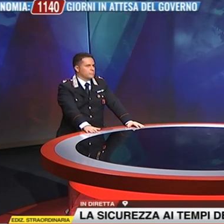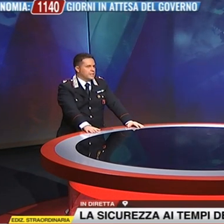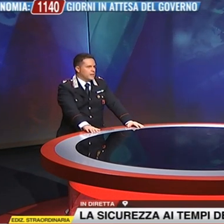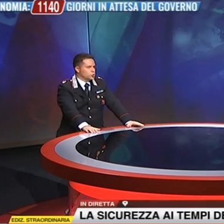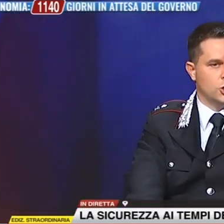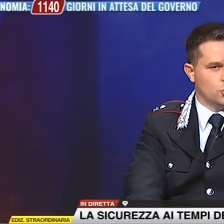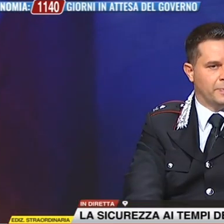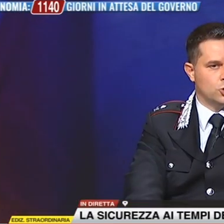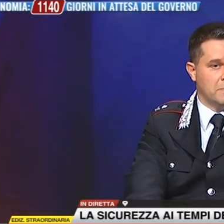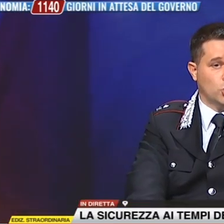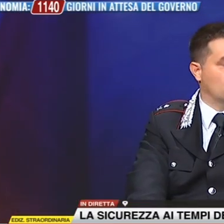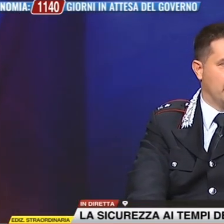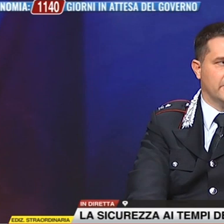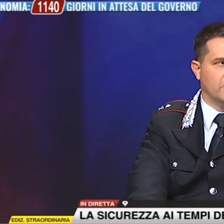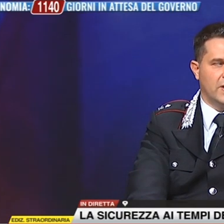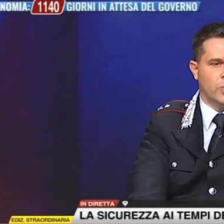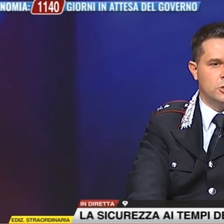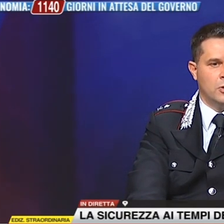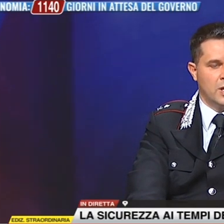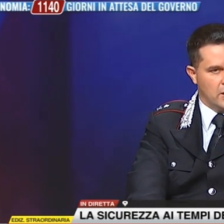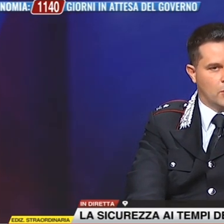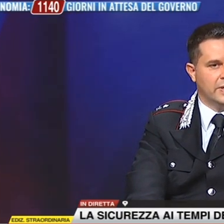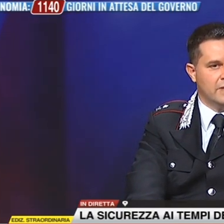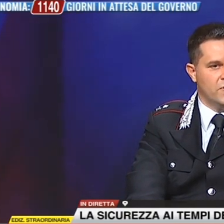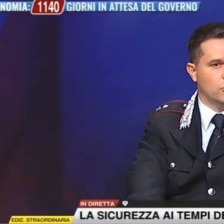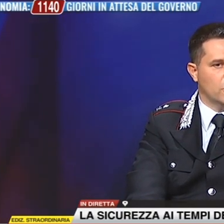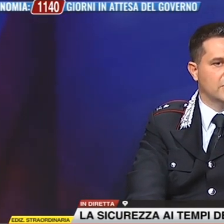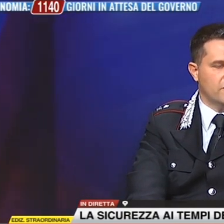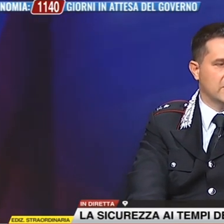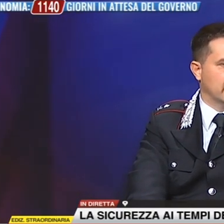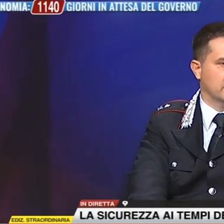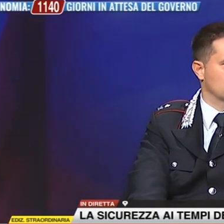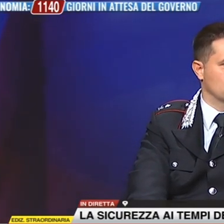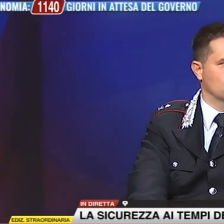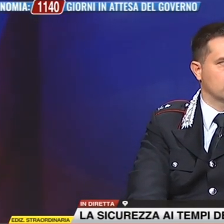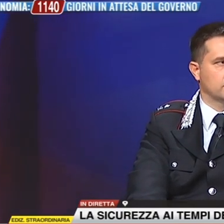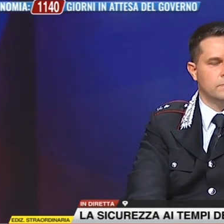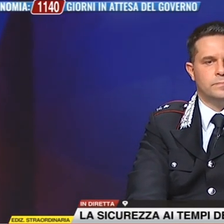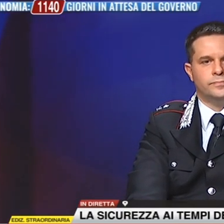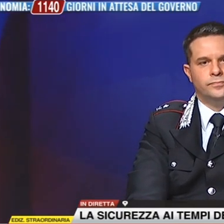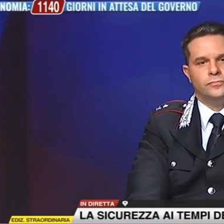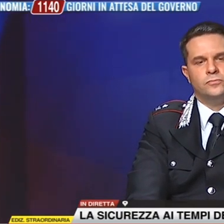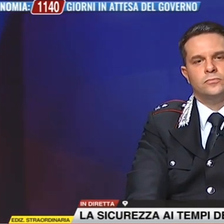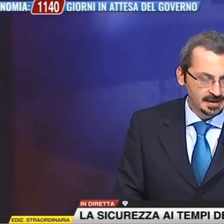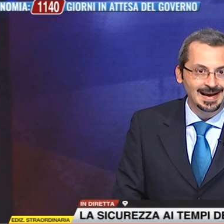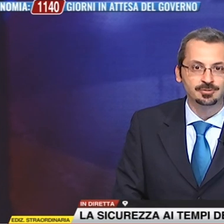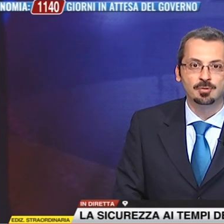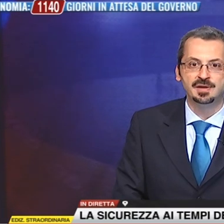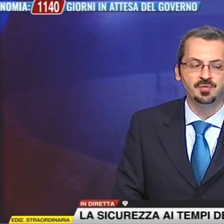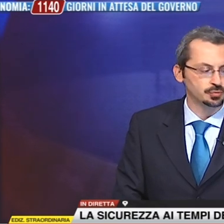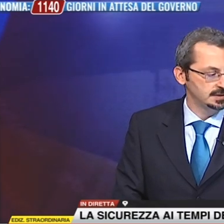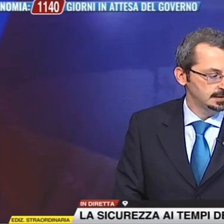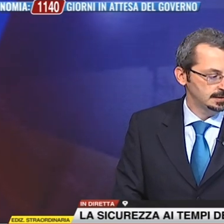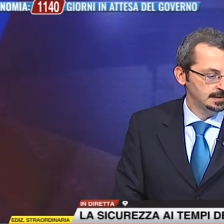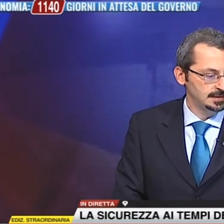ecco, non dimentichiamoci che sono persone molto abili nel fare questo, e quindi l'invito è quello di diffidare degli sconosciuti. Capitolo delicato, quello